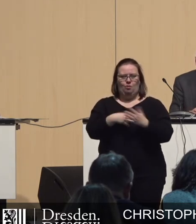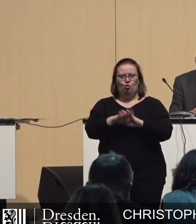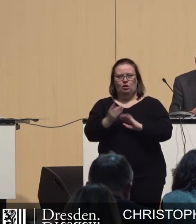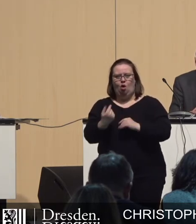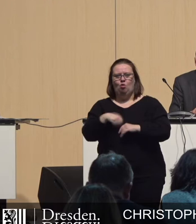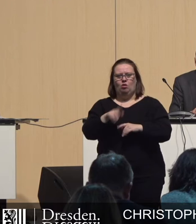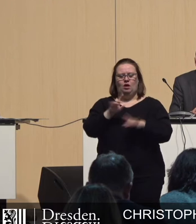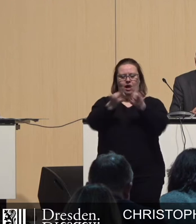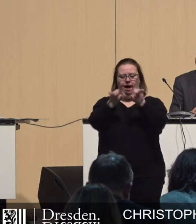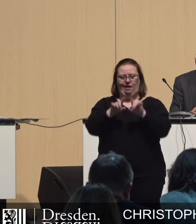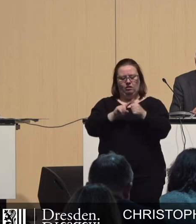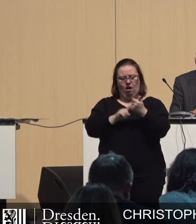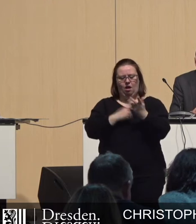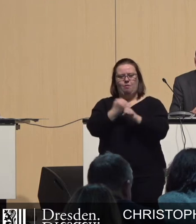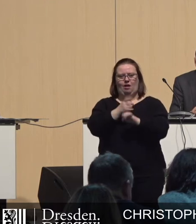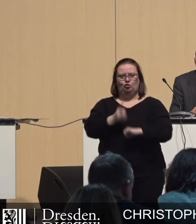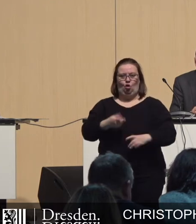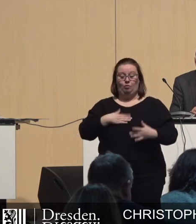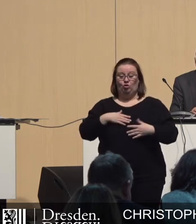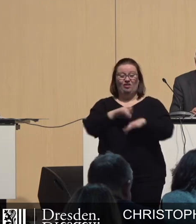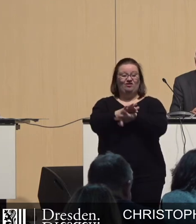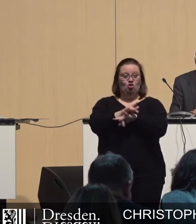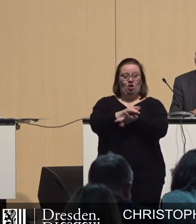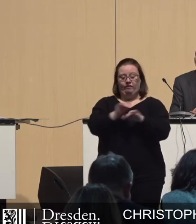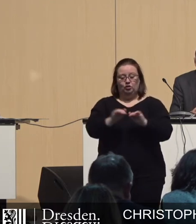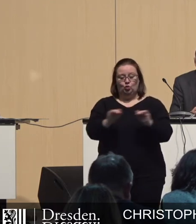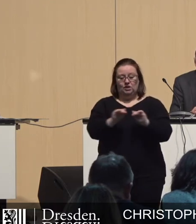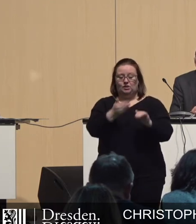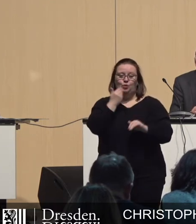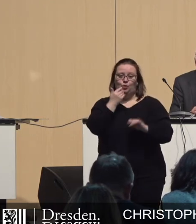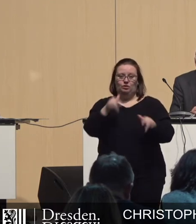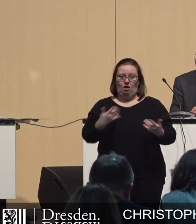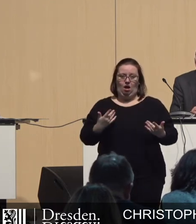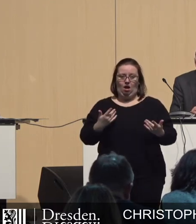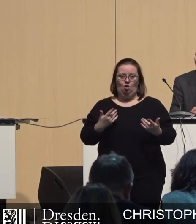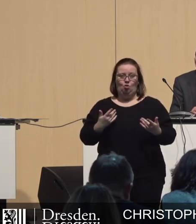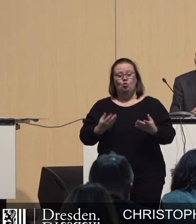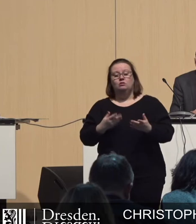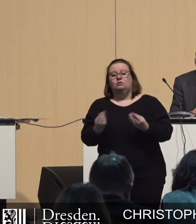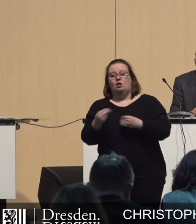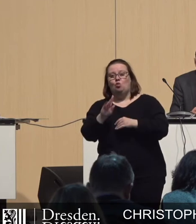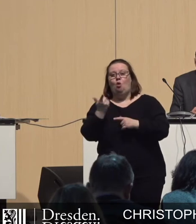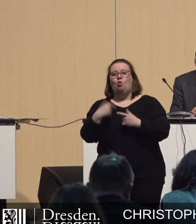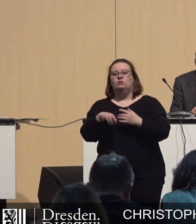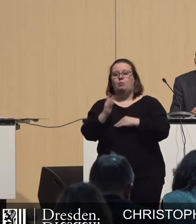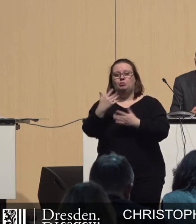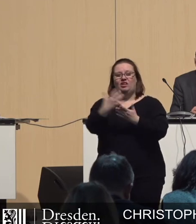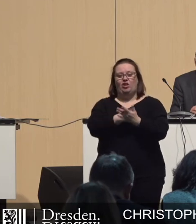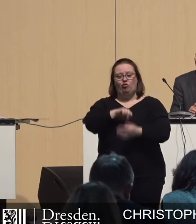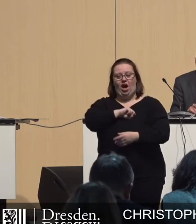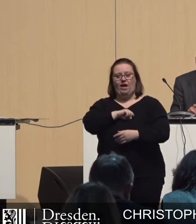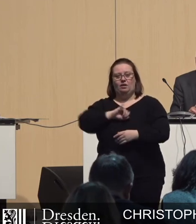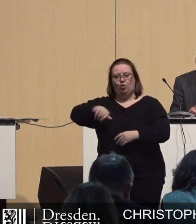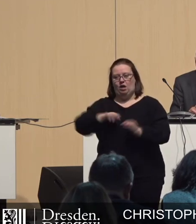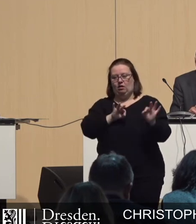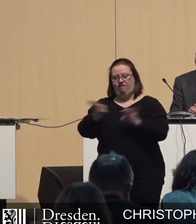Agenda zu diktieren, die nicht mehr Wirtschaftlichkeitsgrundsätzen folgt. Und mal eben soll in Nebensätzen Gewinne für eigene Projekte